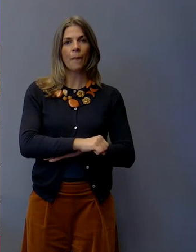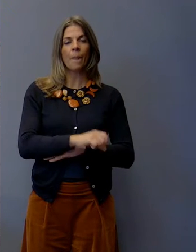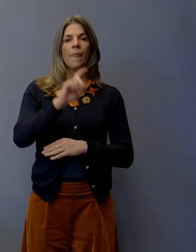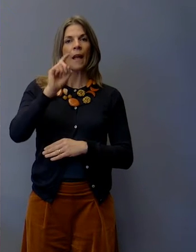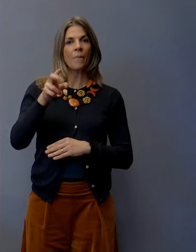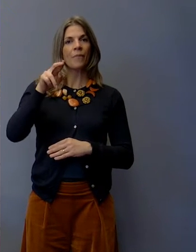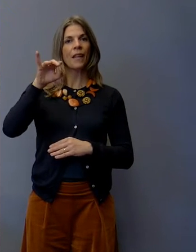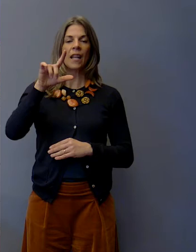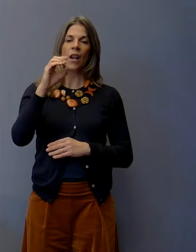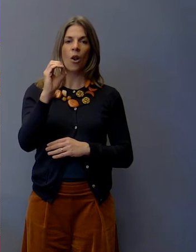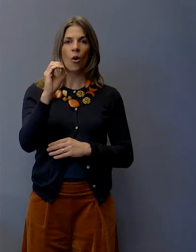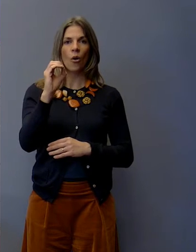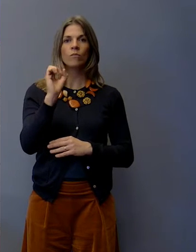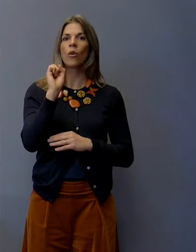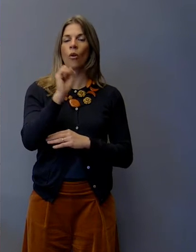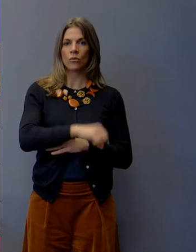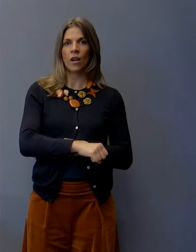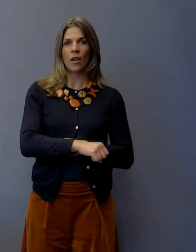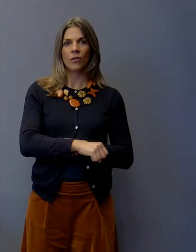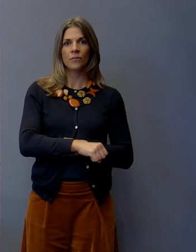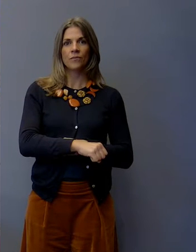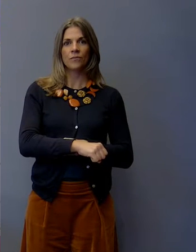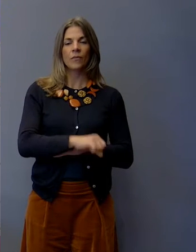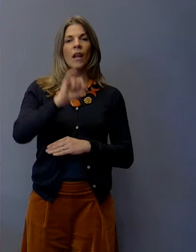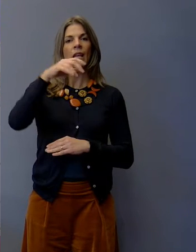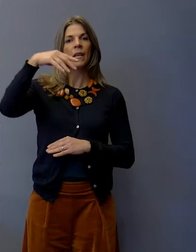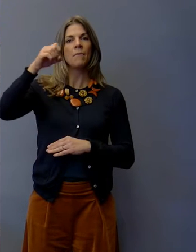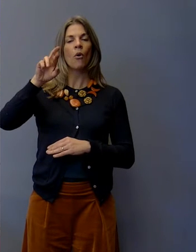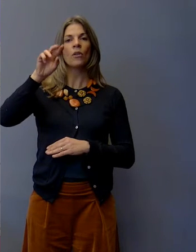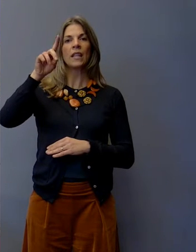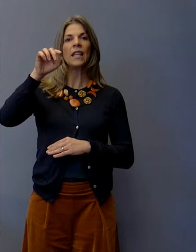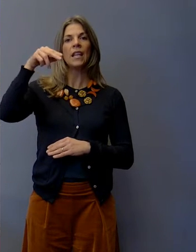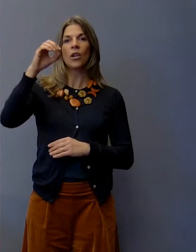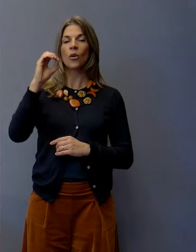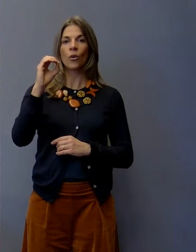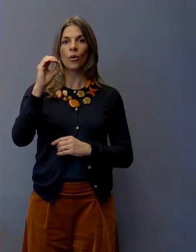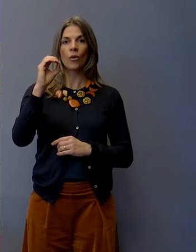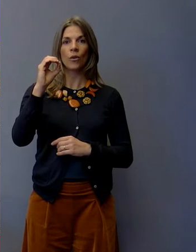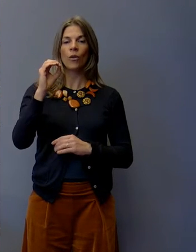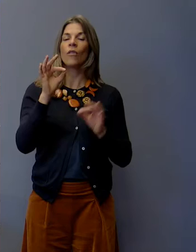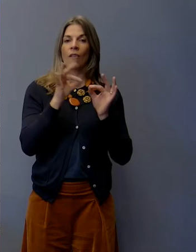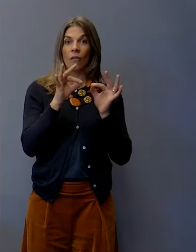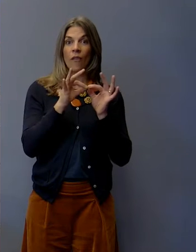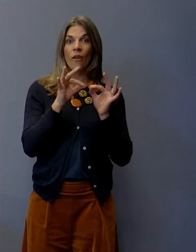grillo contrario consigliere immordino valvole